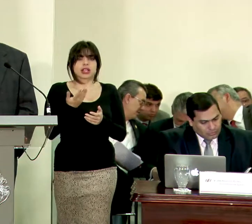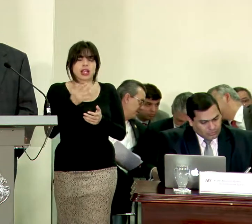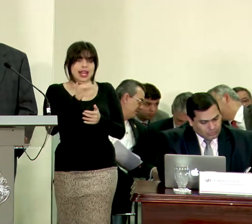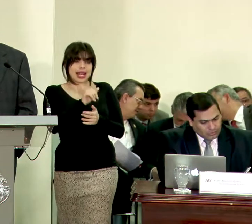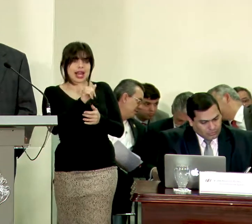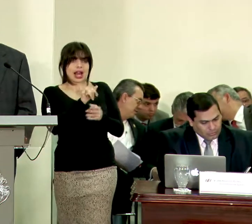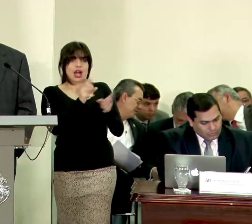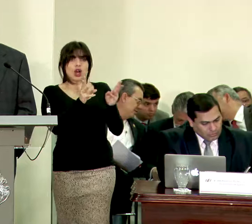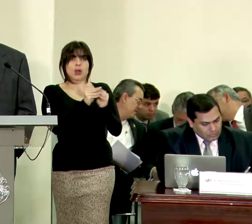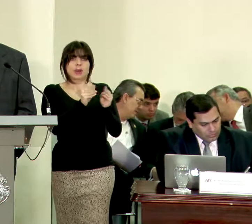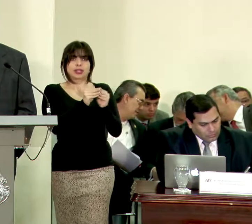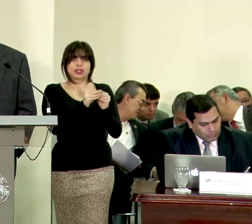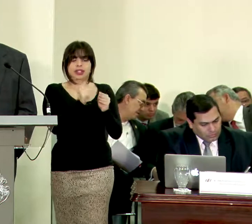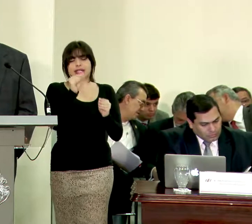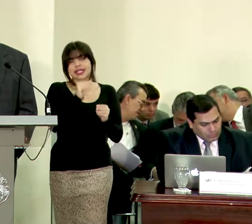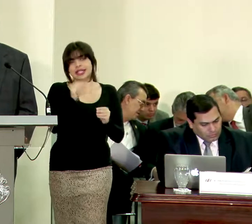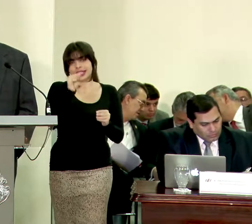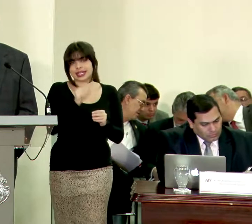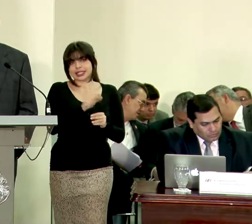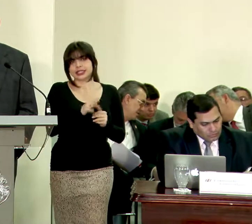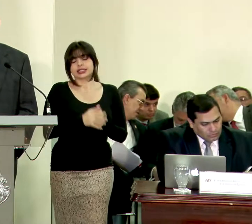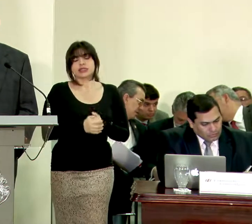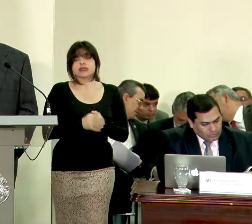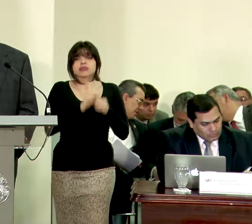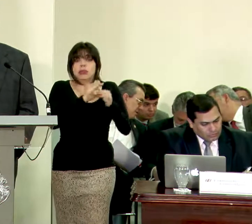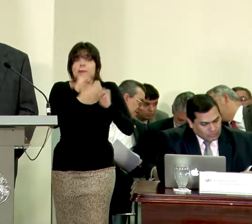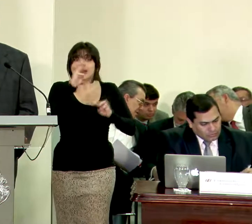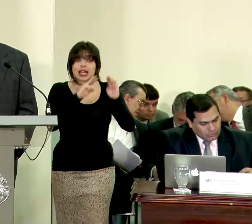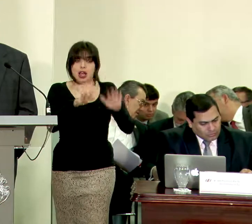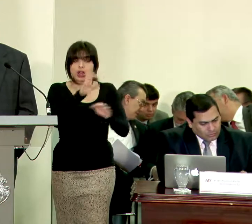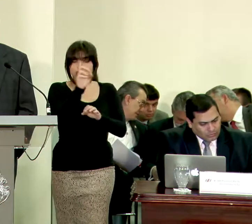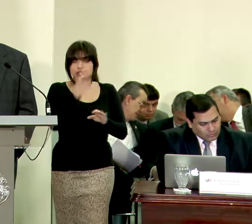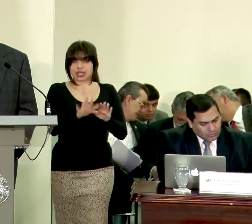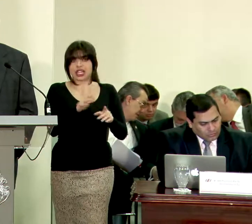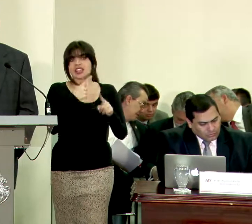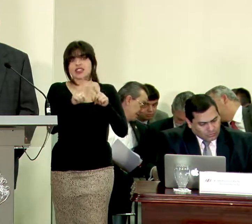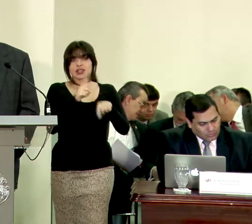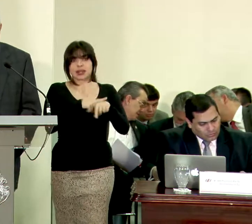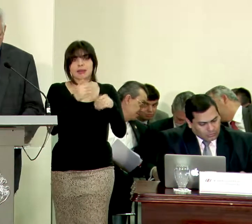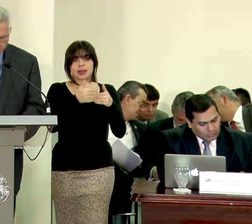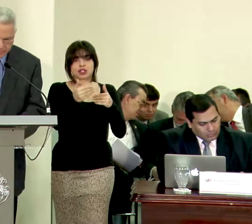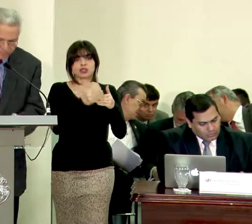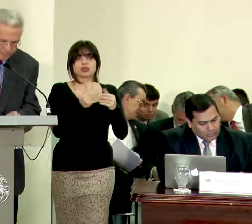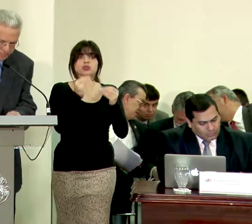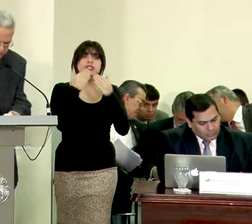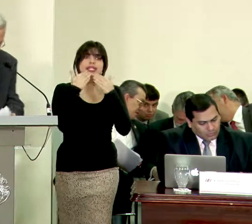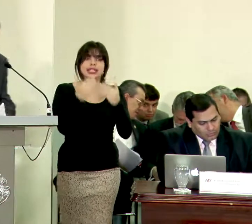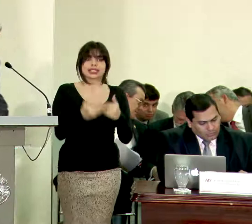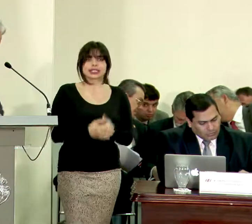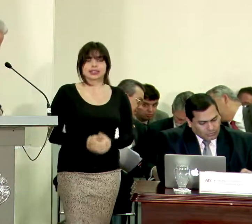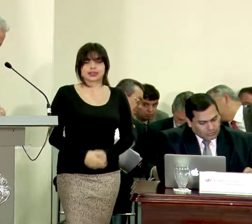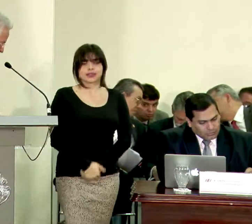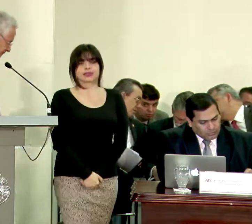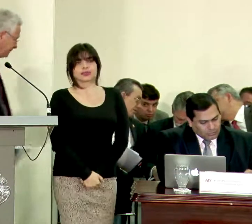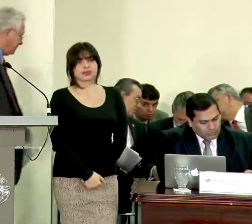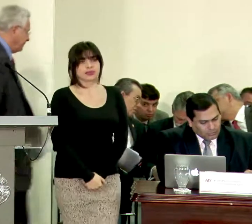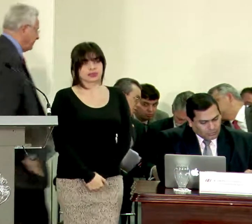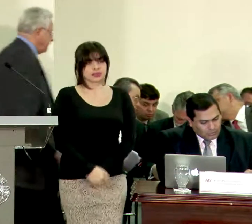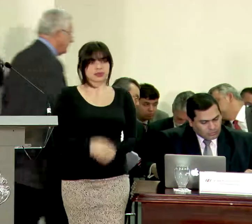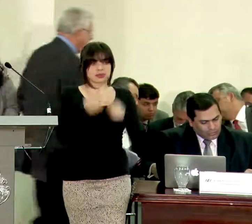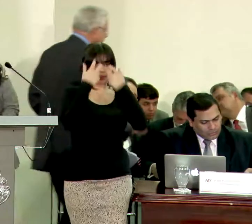las condiciones, las tasas de interés en el mercado costarricense a los diferentes plazos. Muchas gracias.